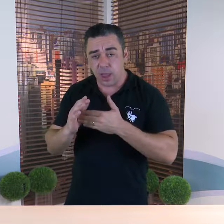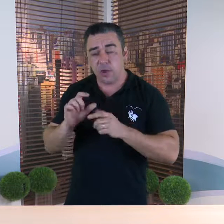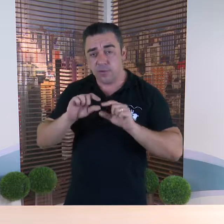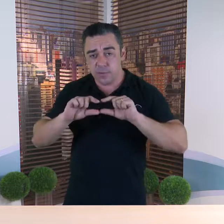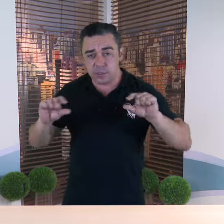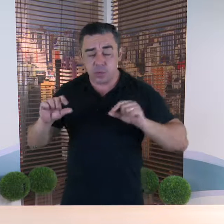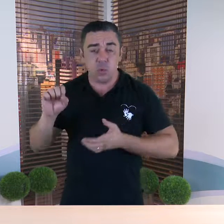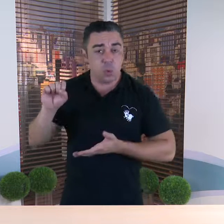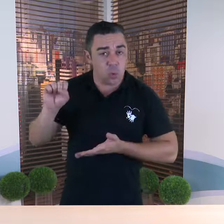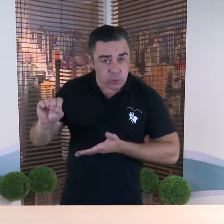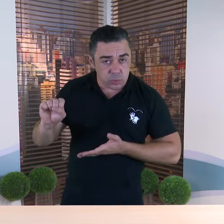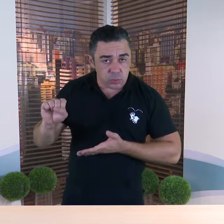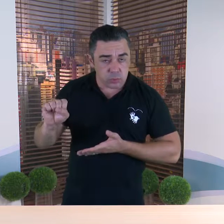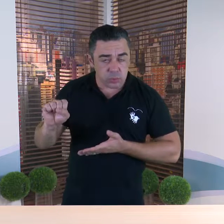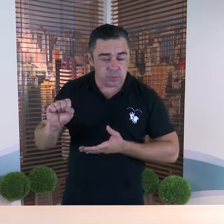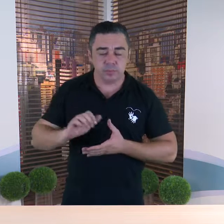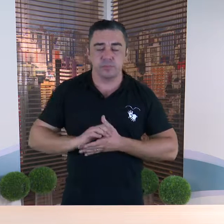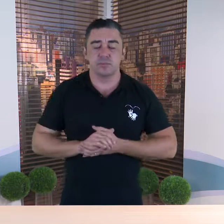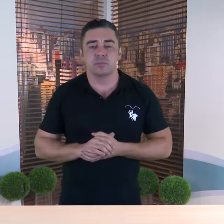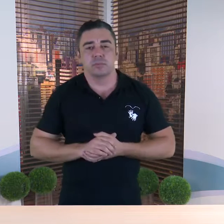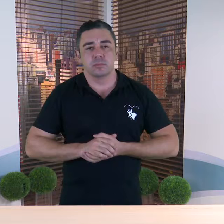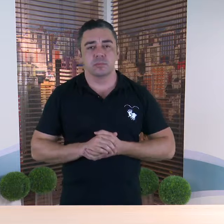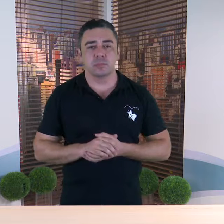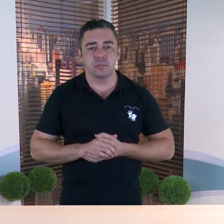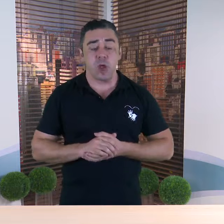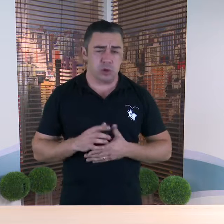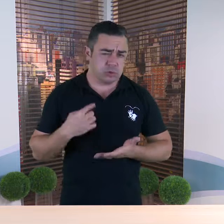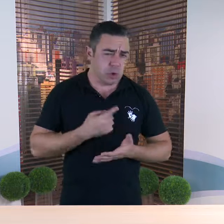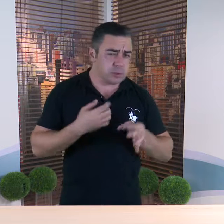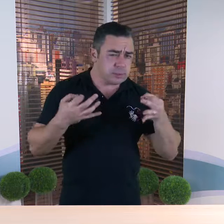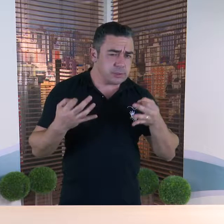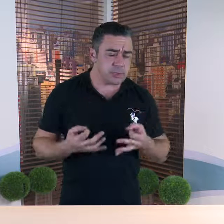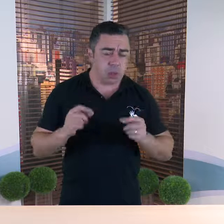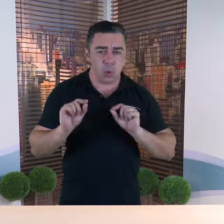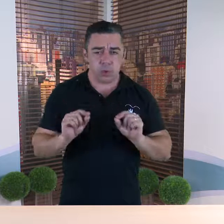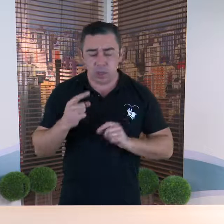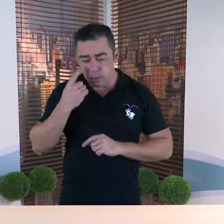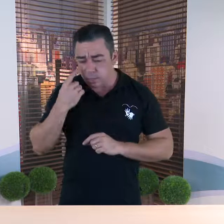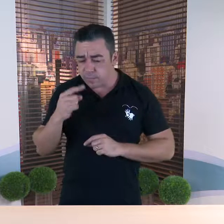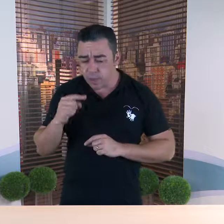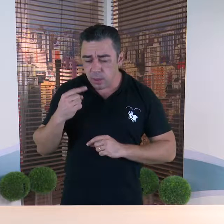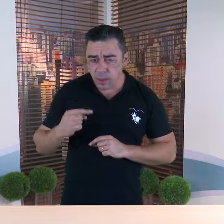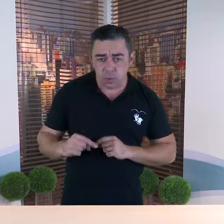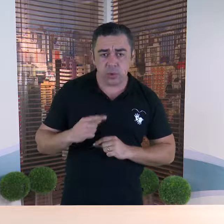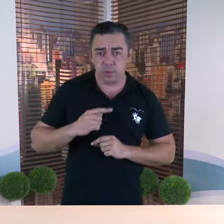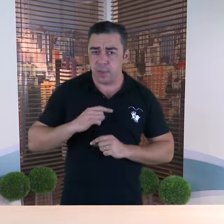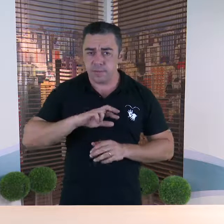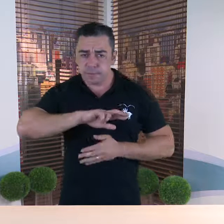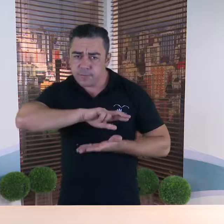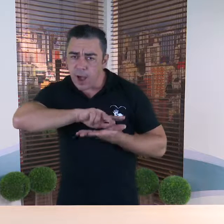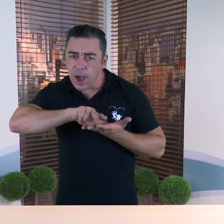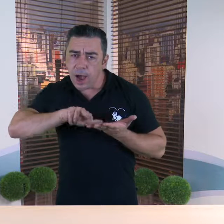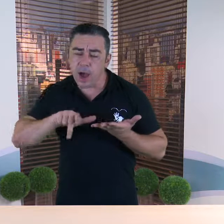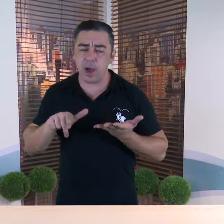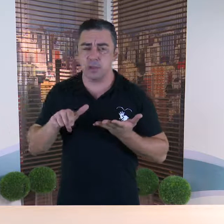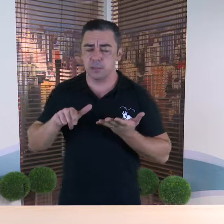o versículo 8. Não resta dúvidas que há muita controvérsia acerca